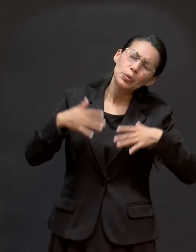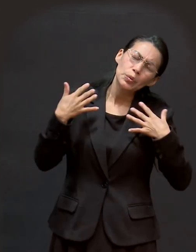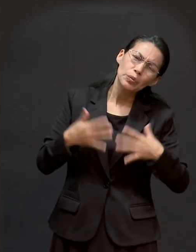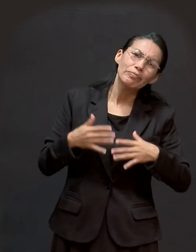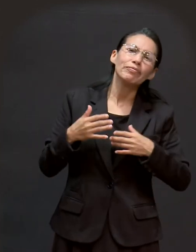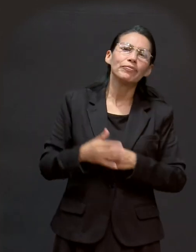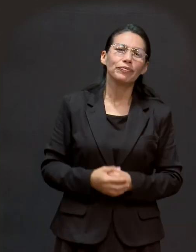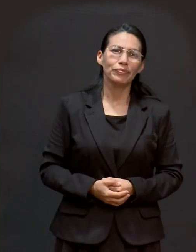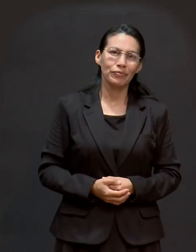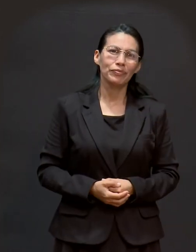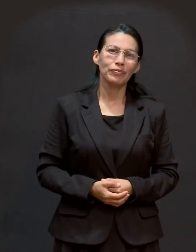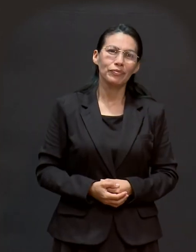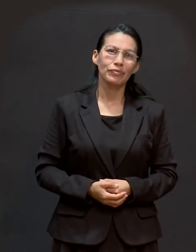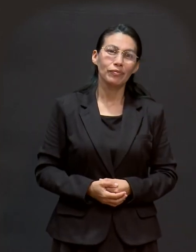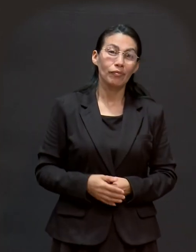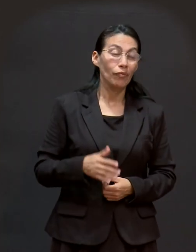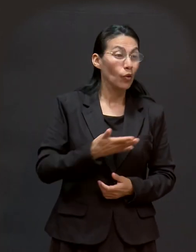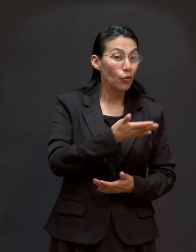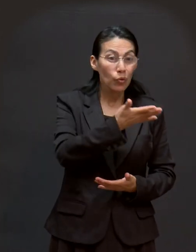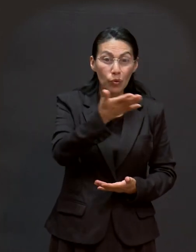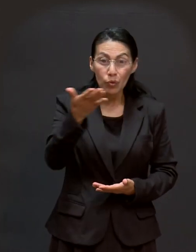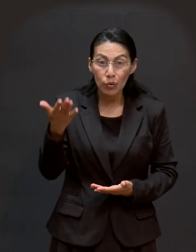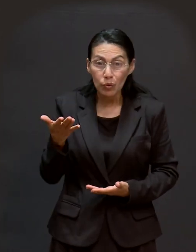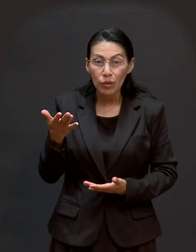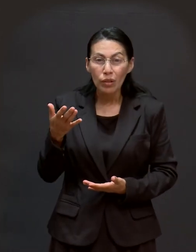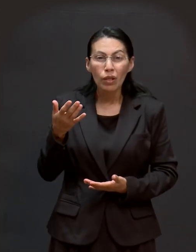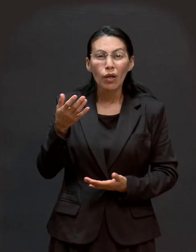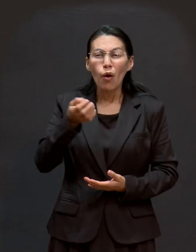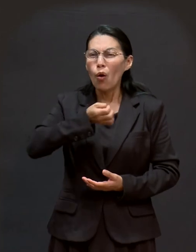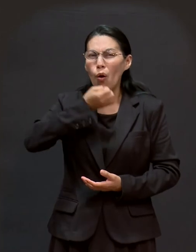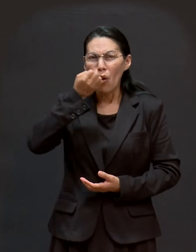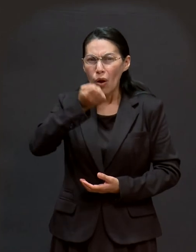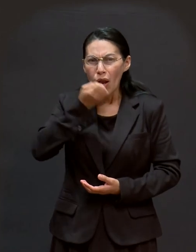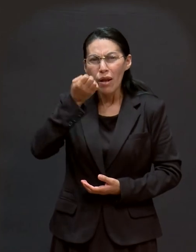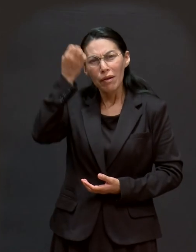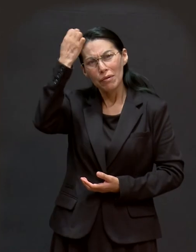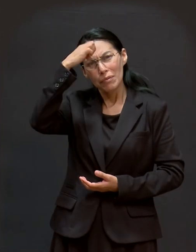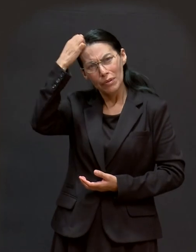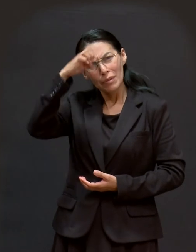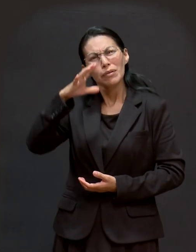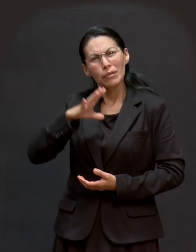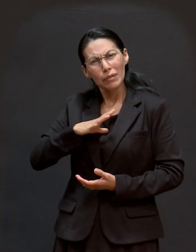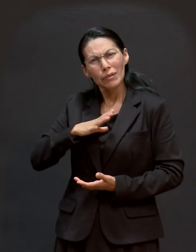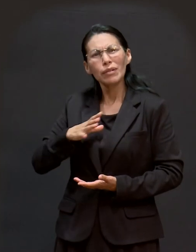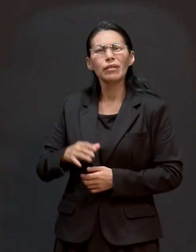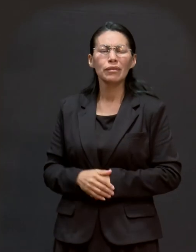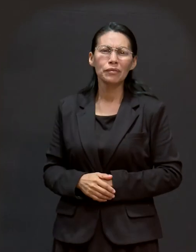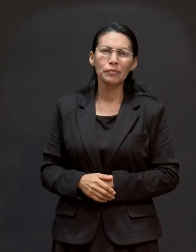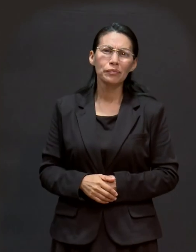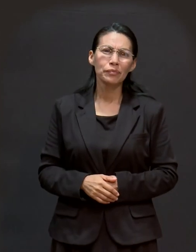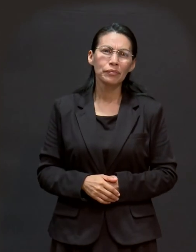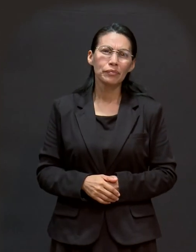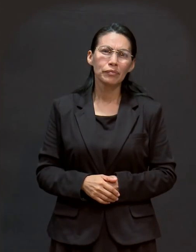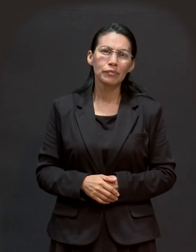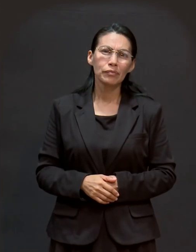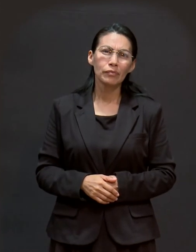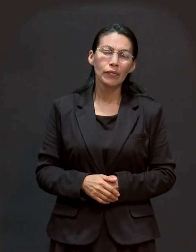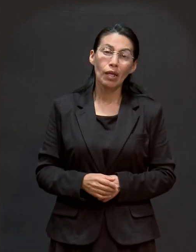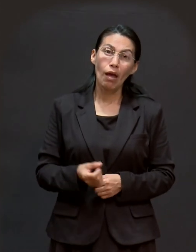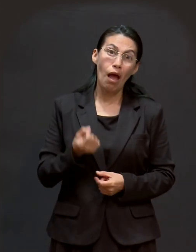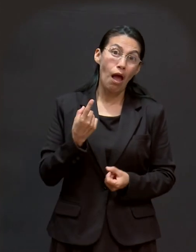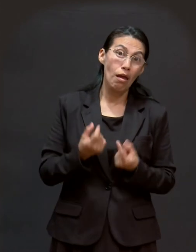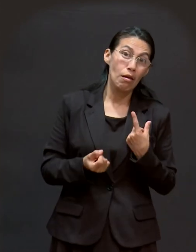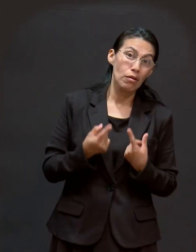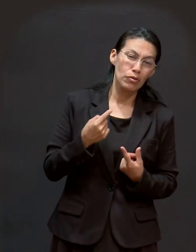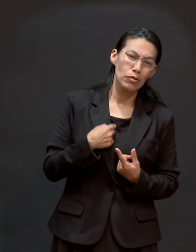oración y realmente todos tenemos que vivir esas experiencias no hay nadie que pueda